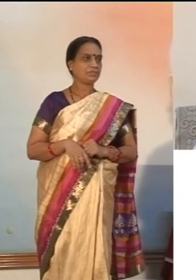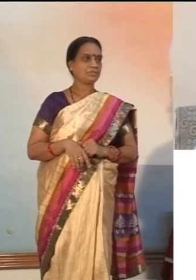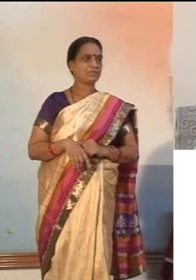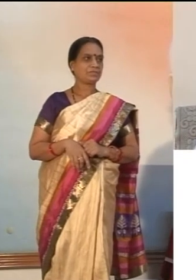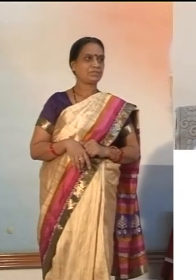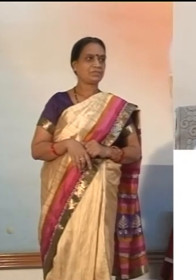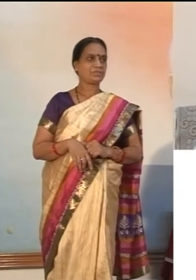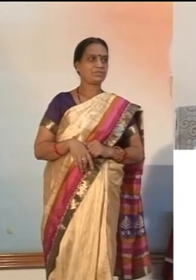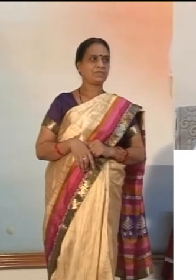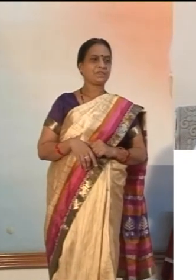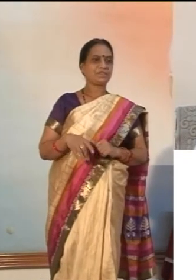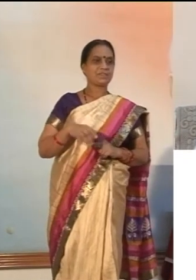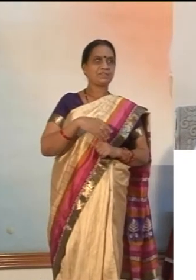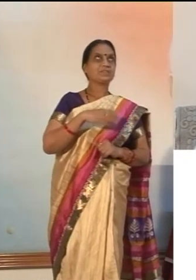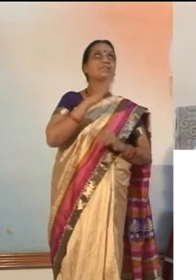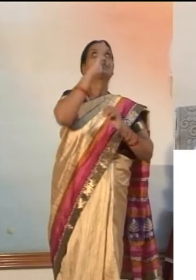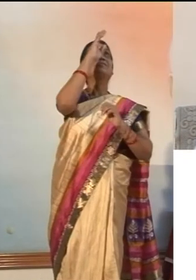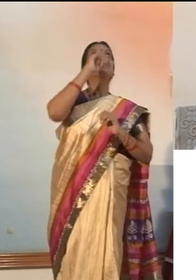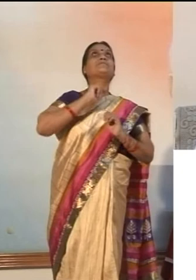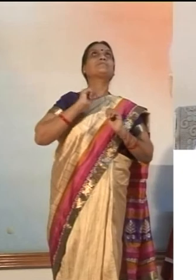उनके जैसा शक्तिशाली